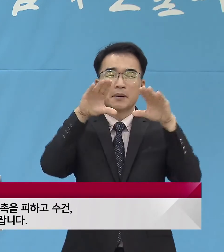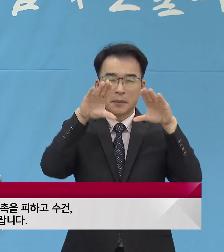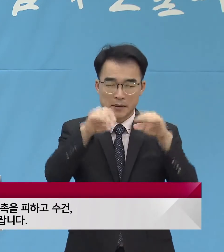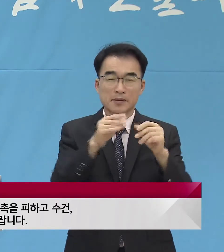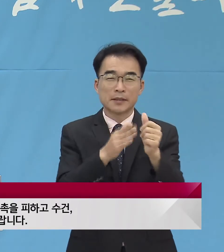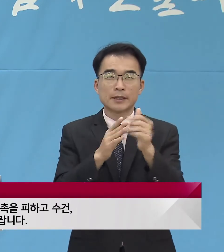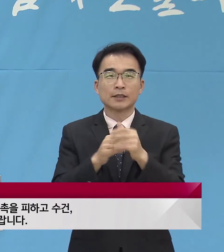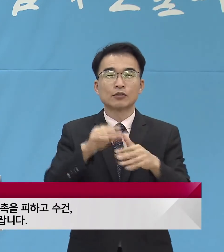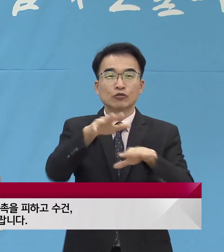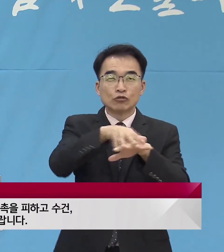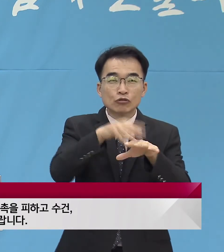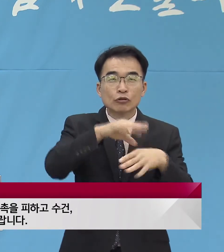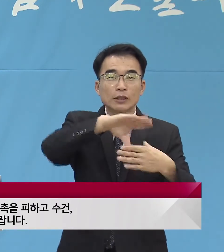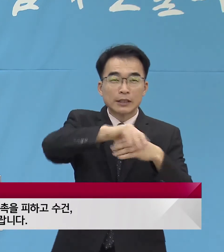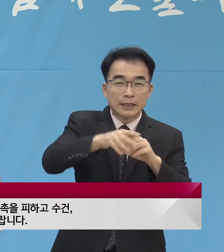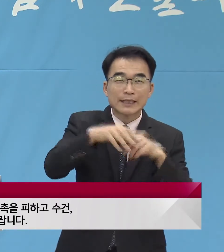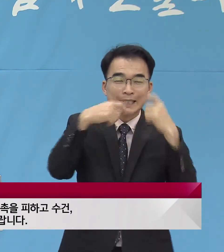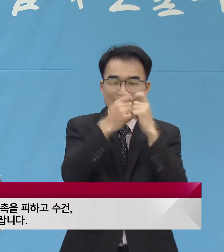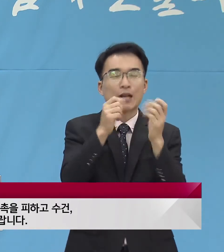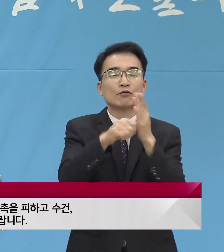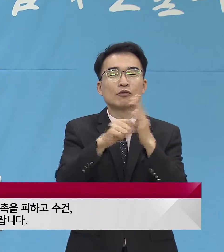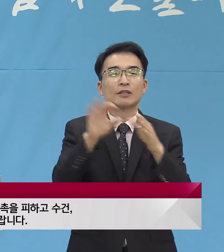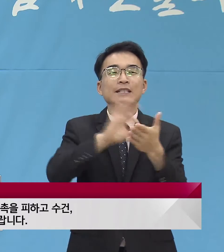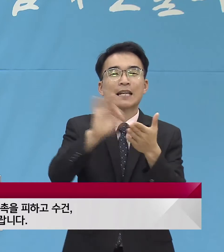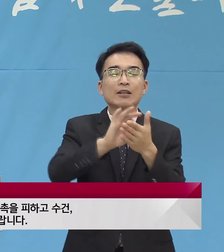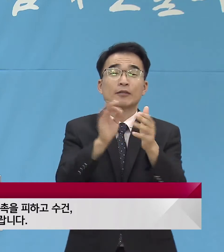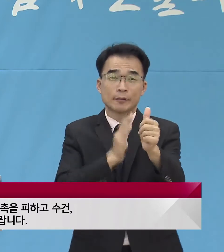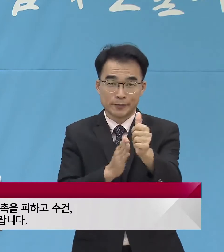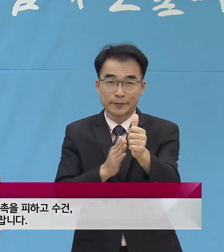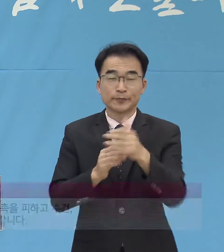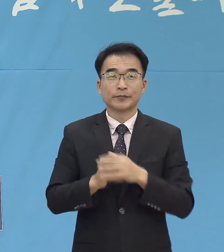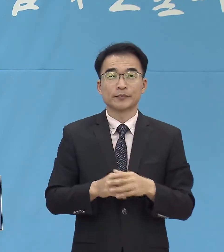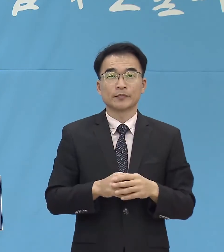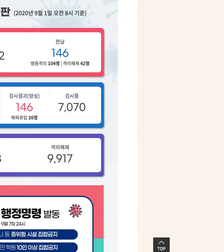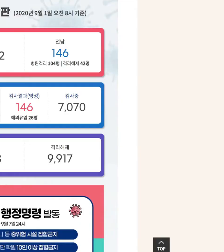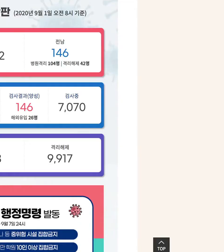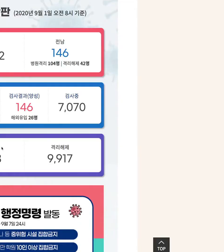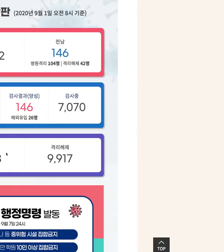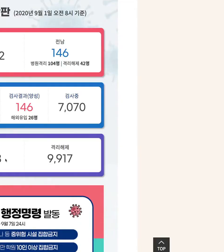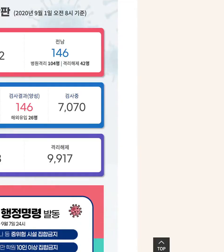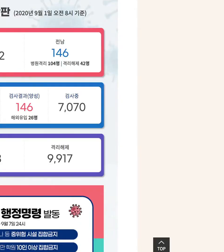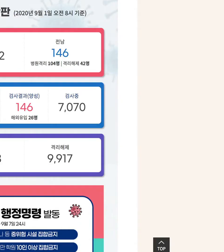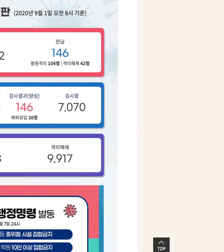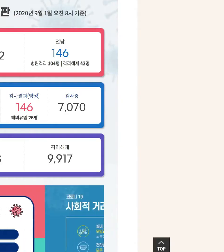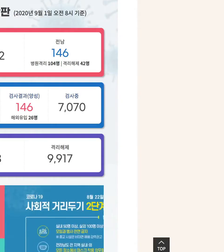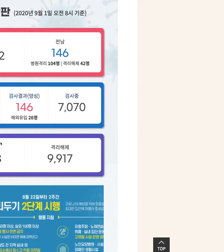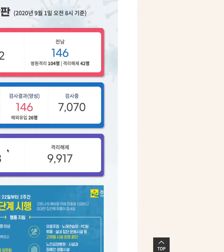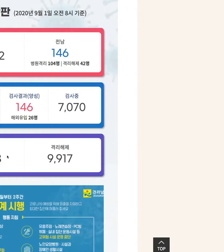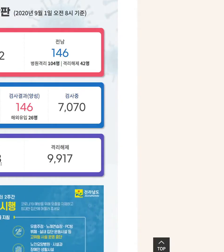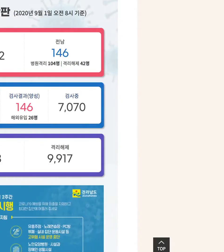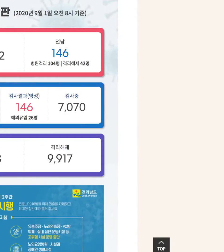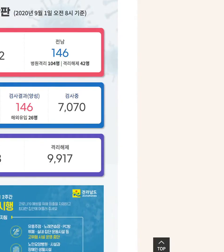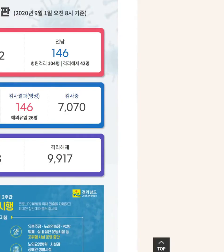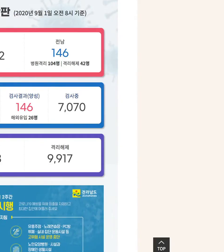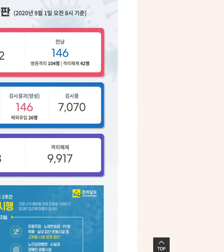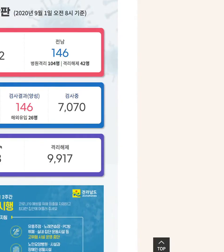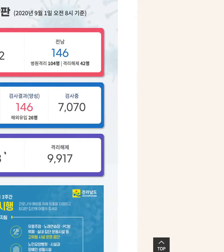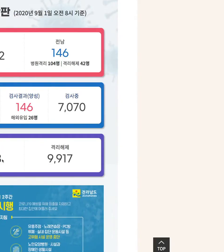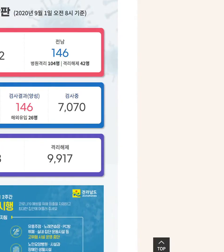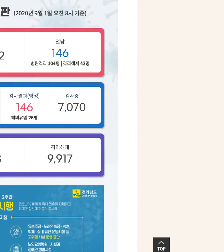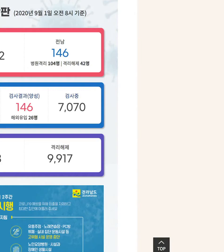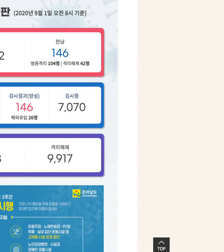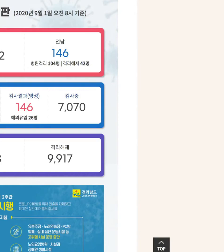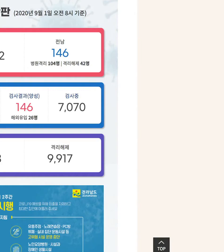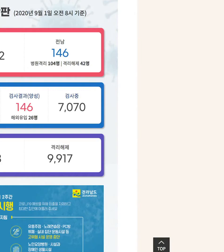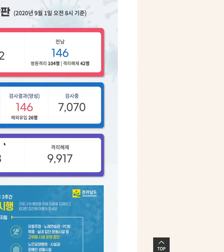피하고 수건, 식기류 등 개인 물품을 사용해 주시기 바랍니다. 9월 1일 기준 전남의 자가격리자는